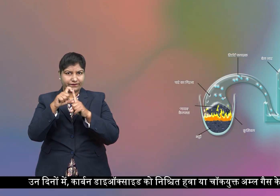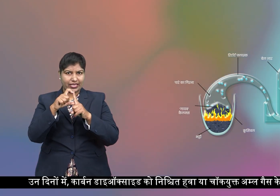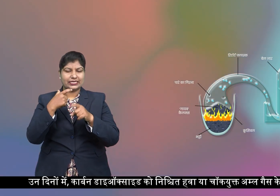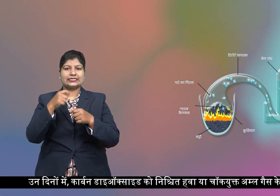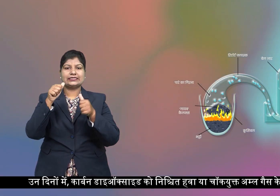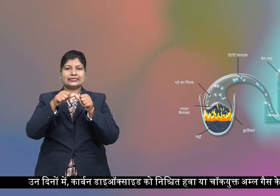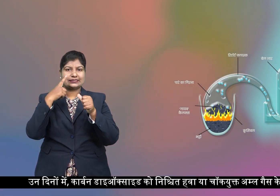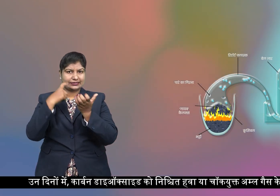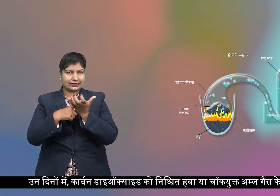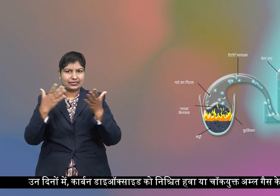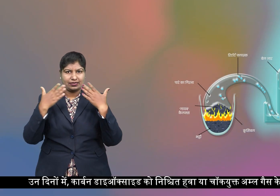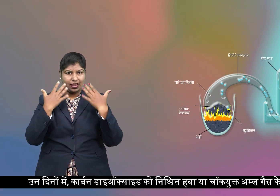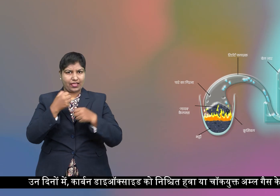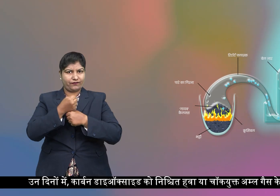के रूप में जाना जाता है।